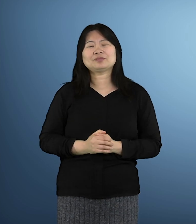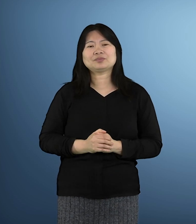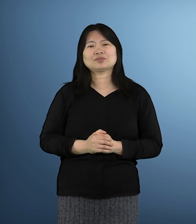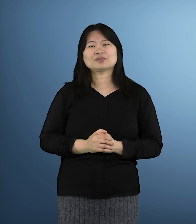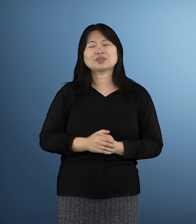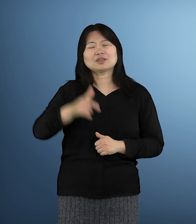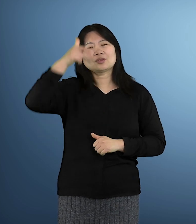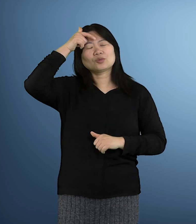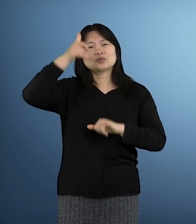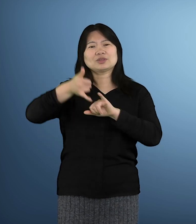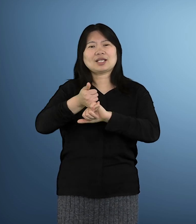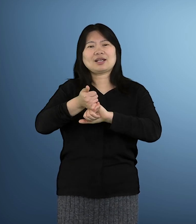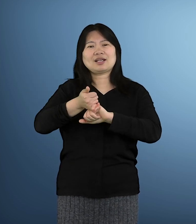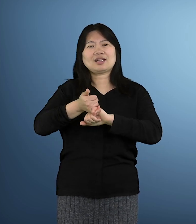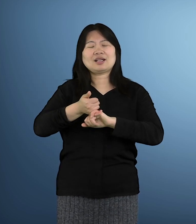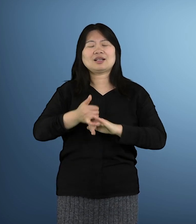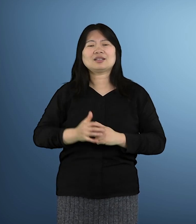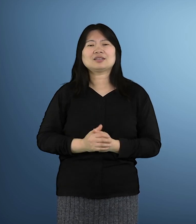그는 구약을